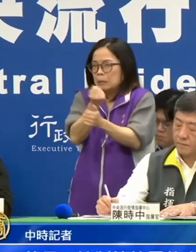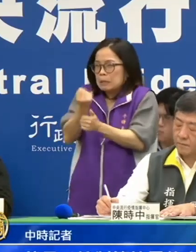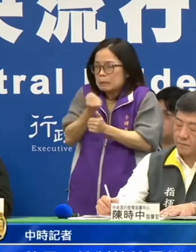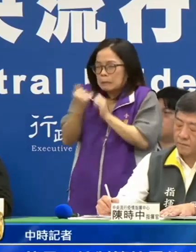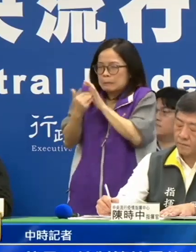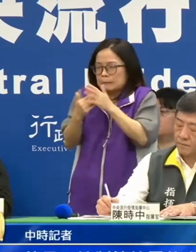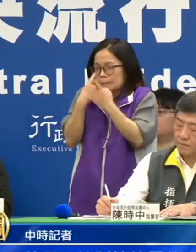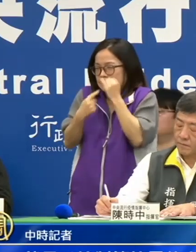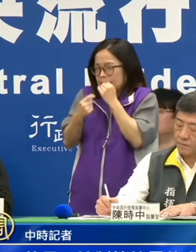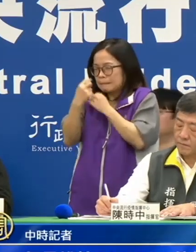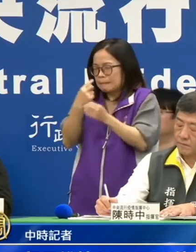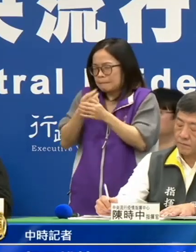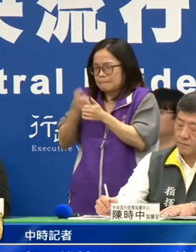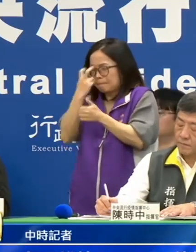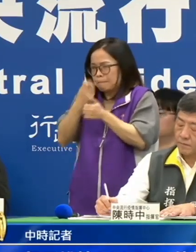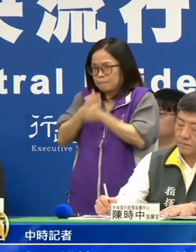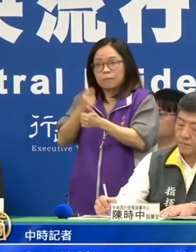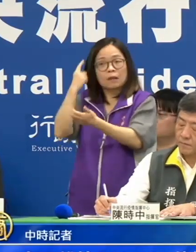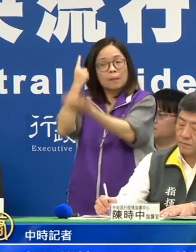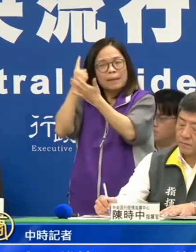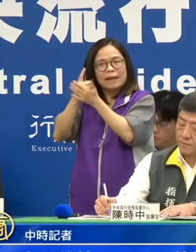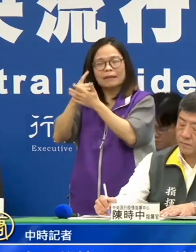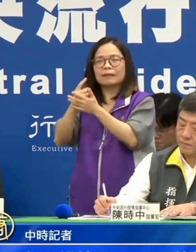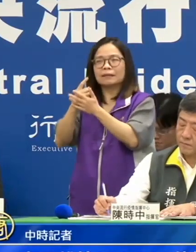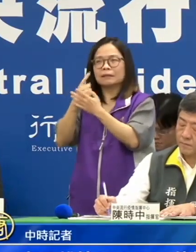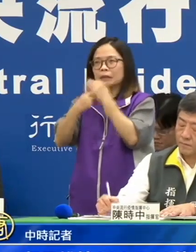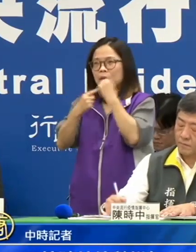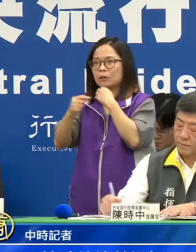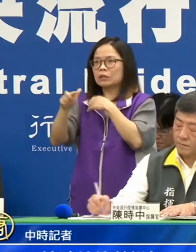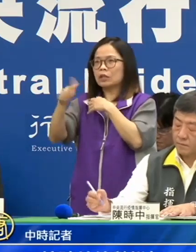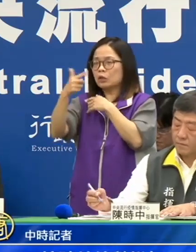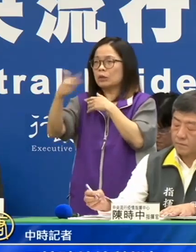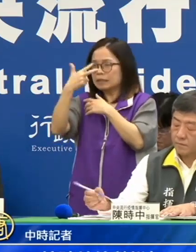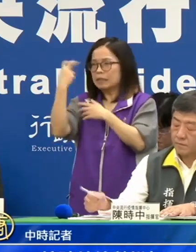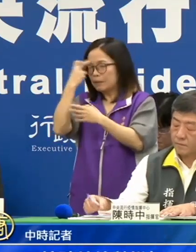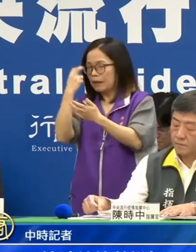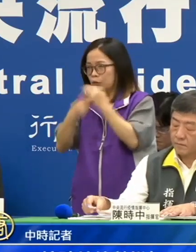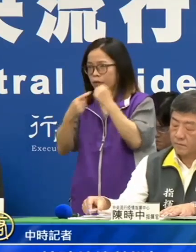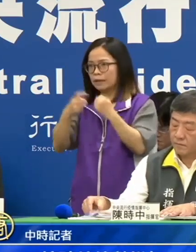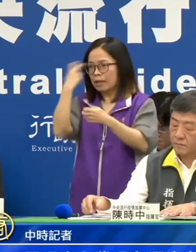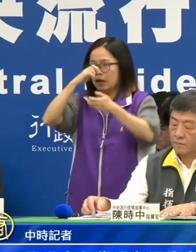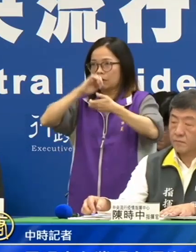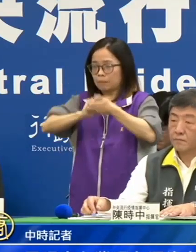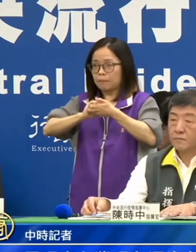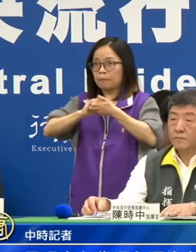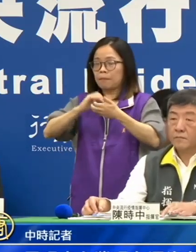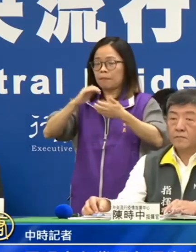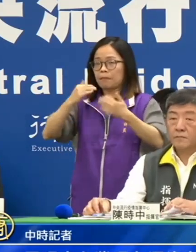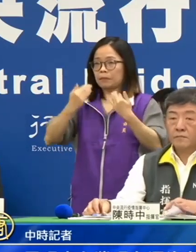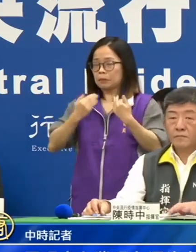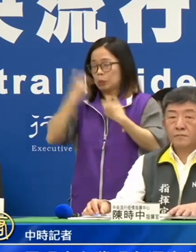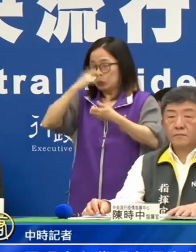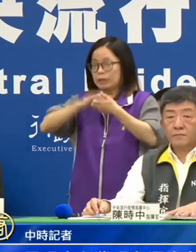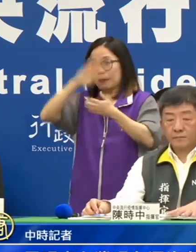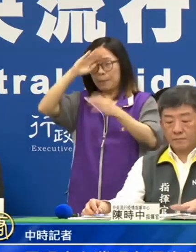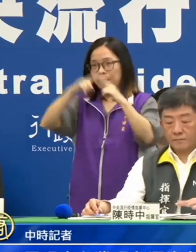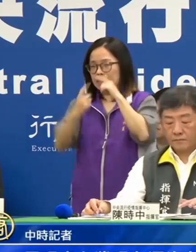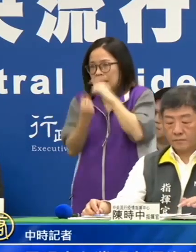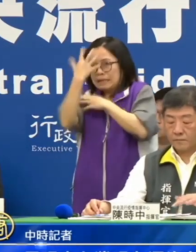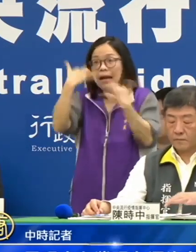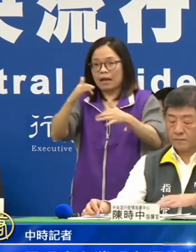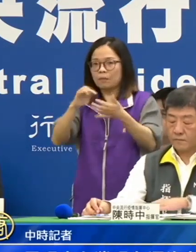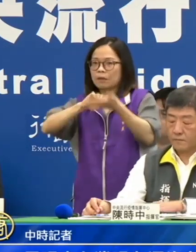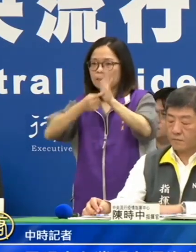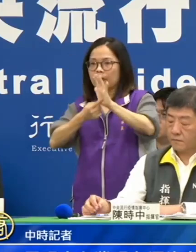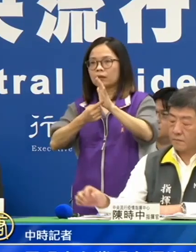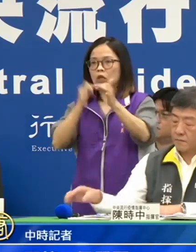筛检量的方式，每天维持600-700件的这样的筛检量，不让确诊总数增加，呈现出台湾现在还没有社区传